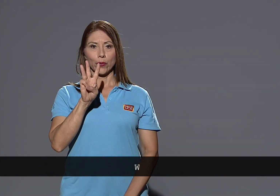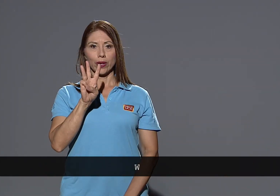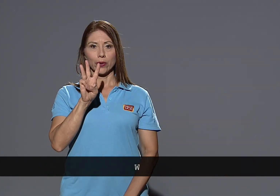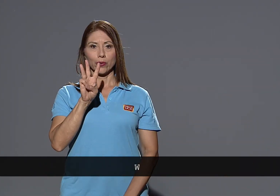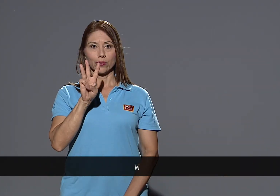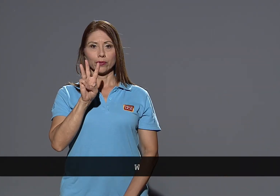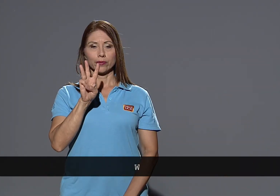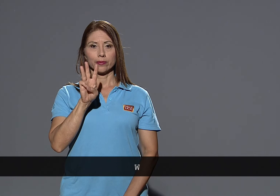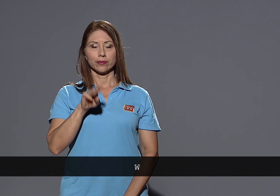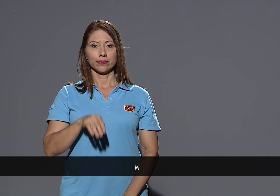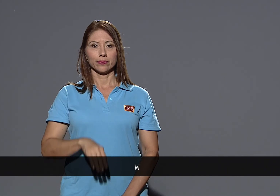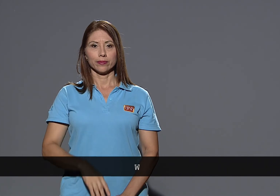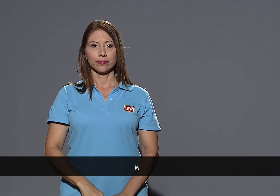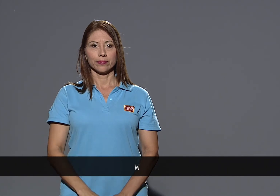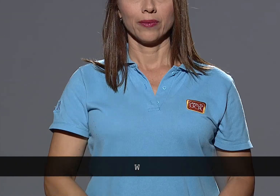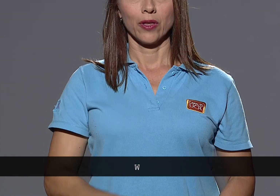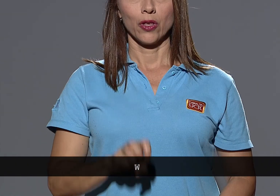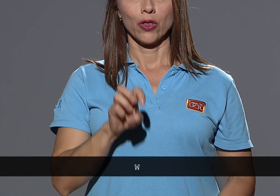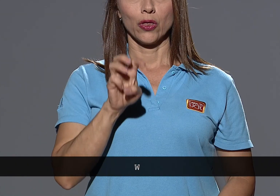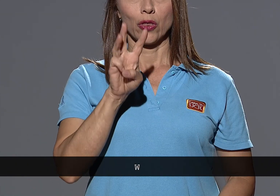W,